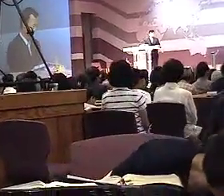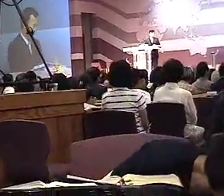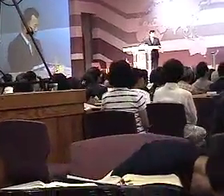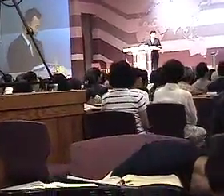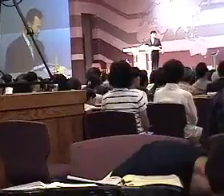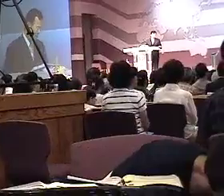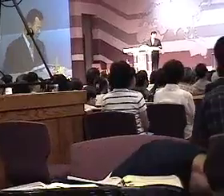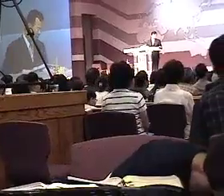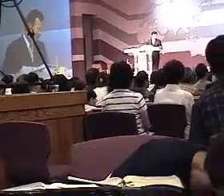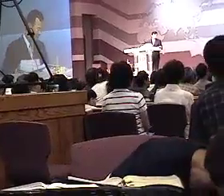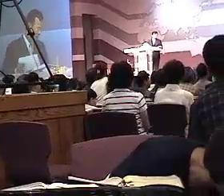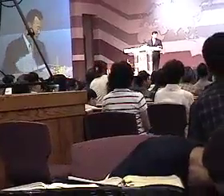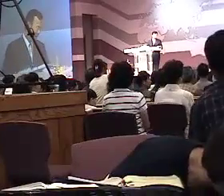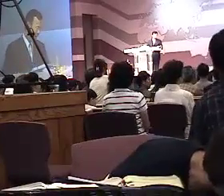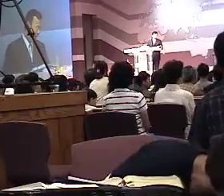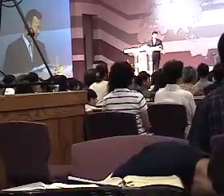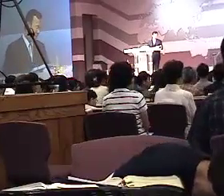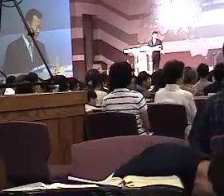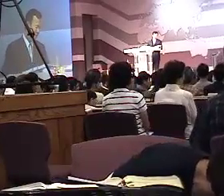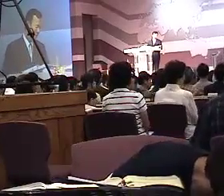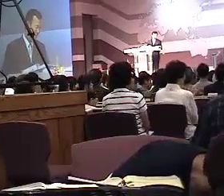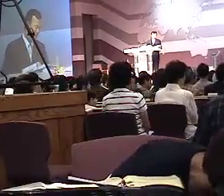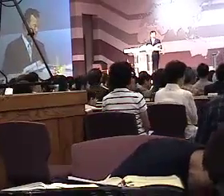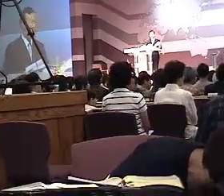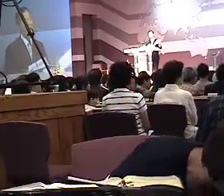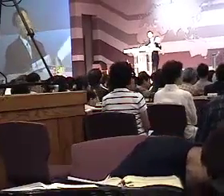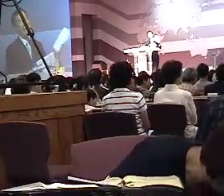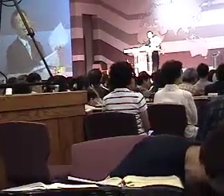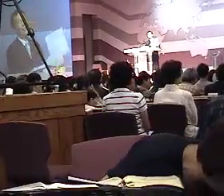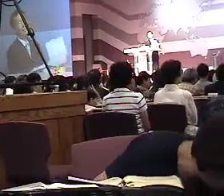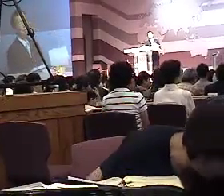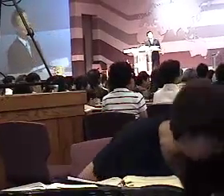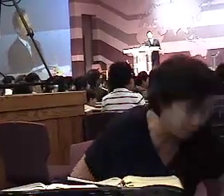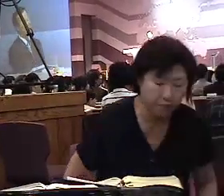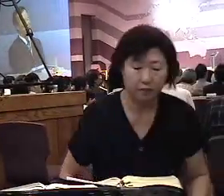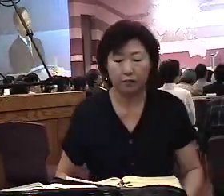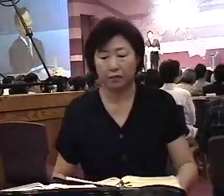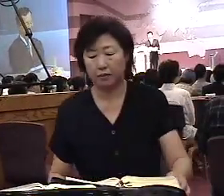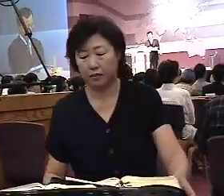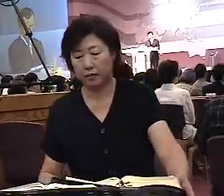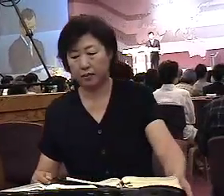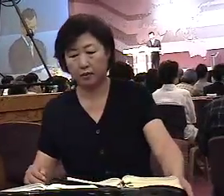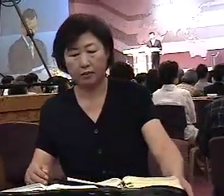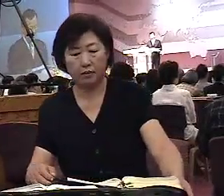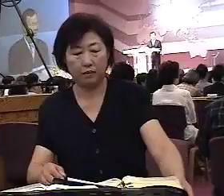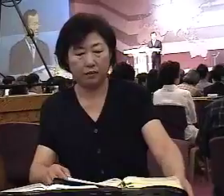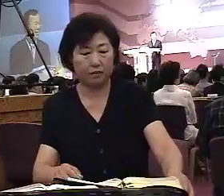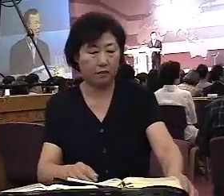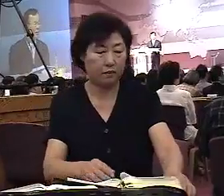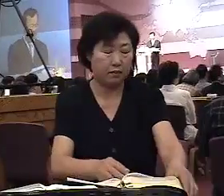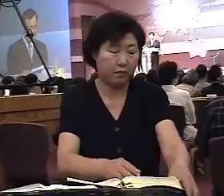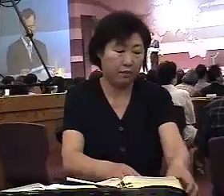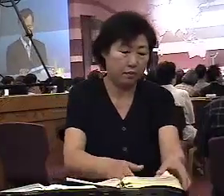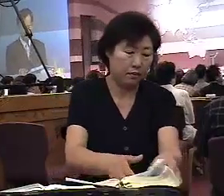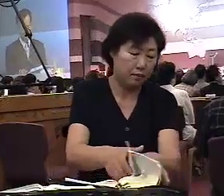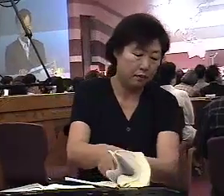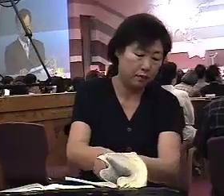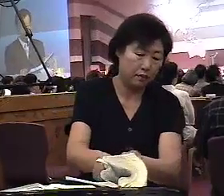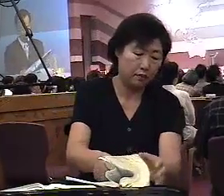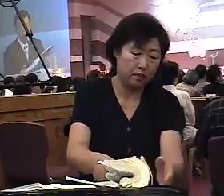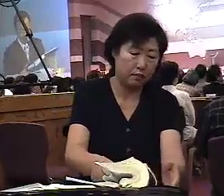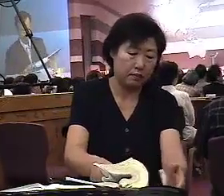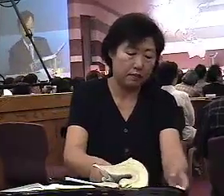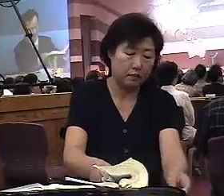오늘 이정열 자매님, 김희진 자매님 마음이 상한 자를 채워주시는 우리 주님께 찬양 올려드리겠습니다.